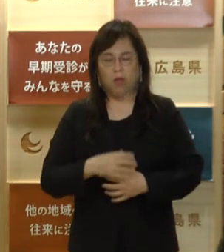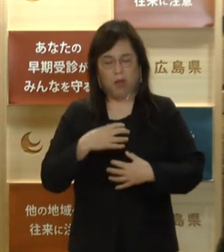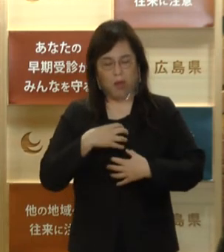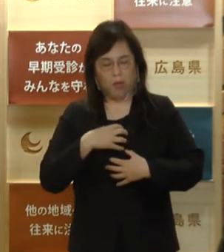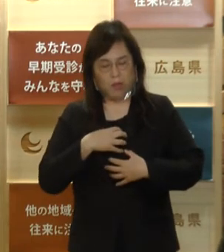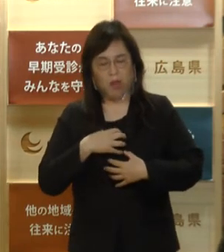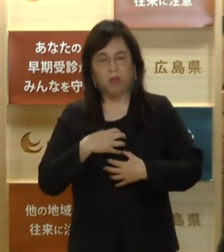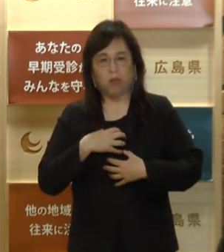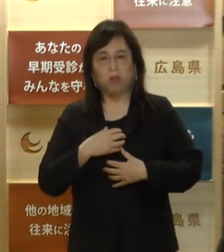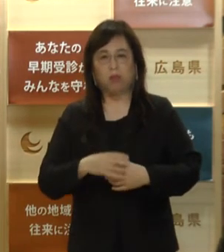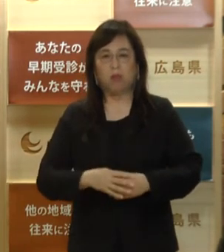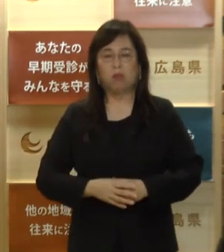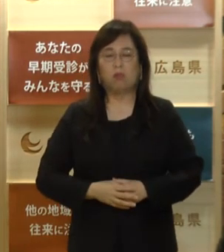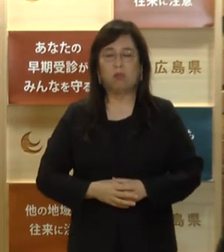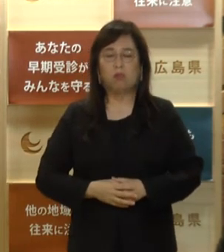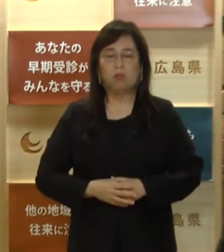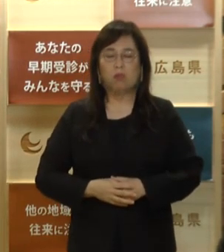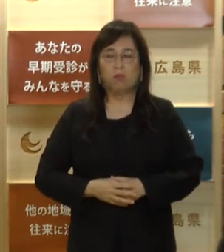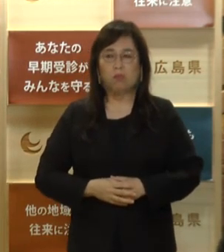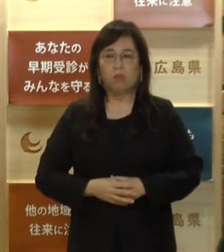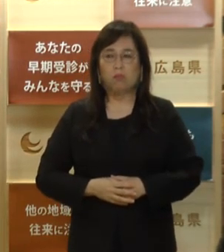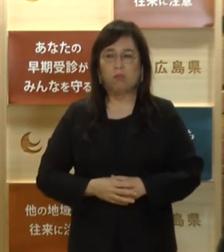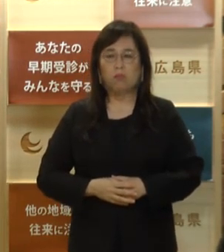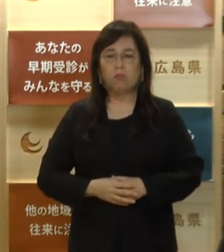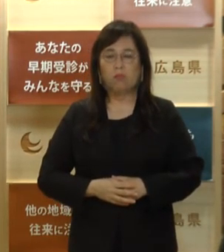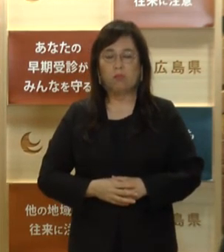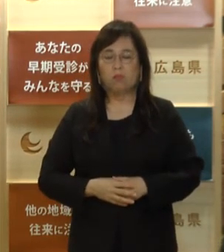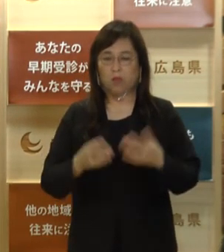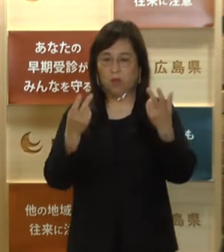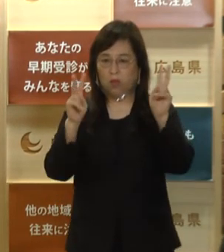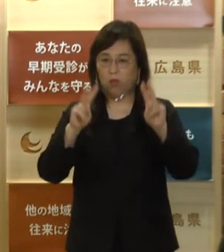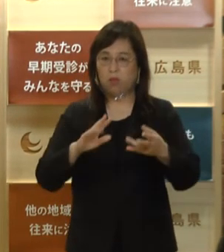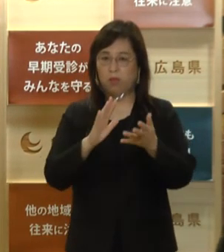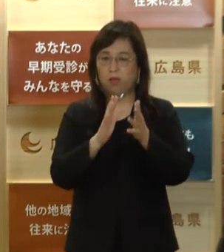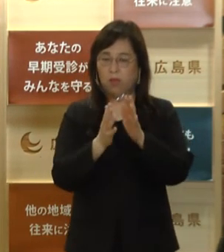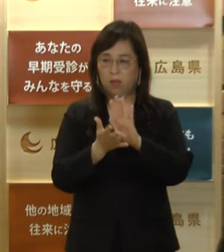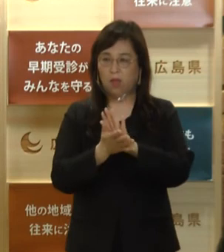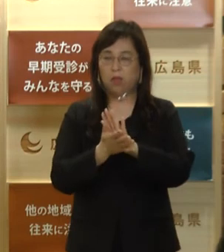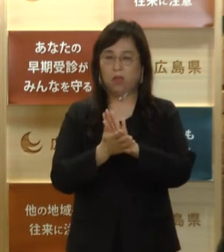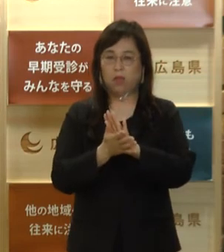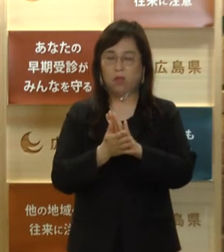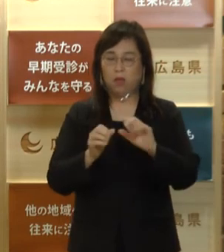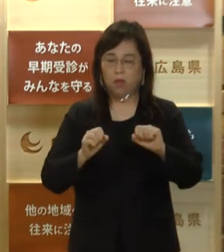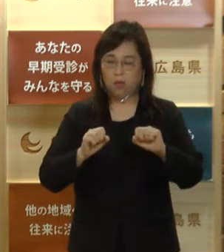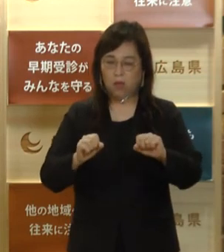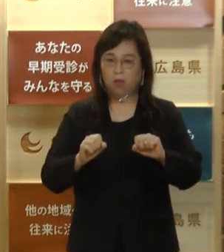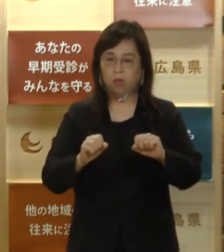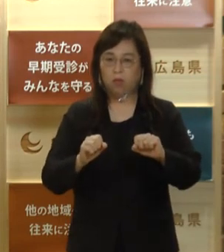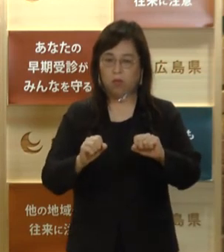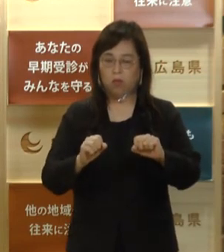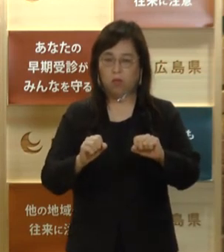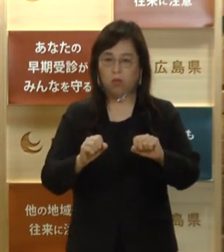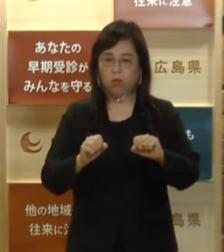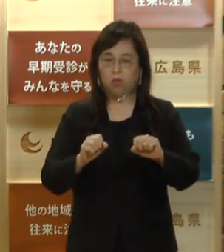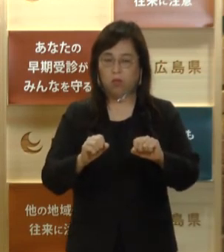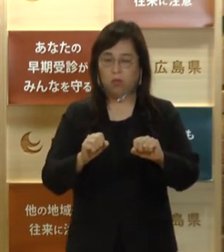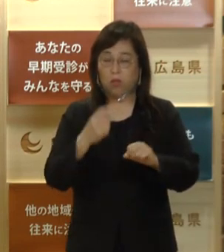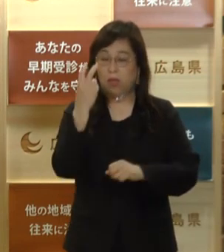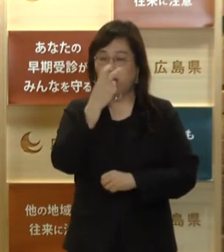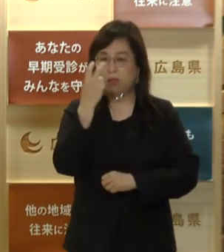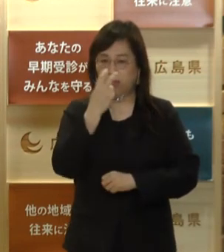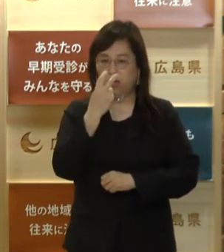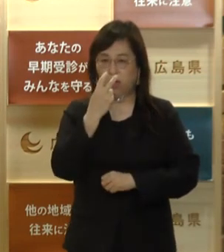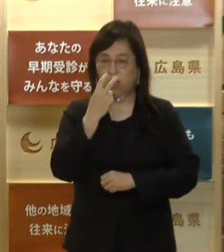高まっていると思うんですけれども、この広島県がやっているですね、積極的な調査、PCR 検査、無症状者